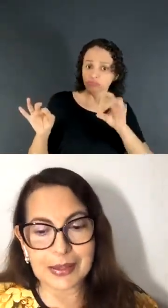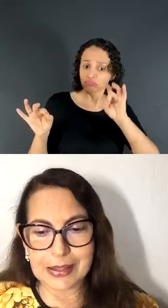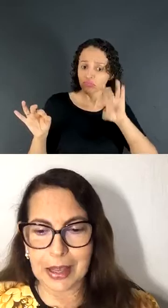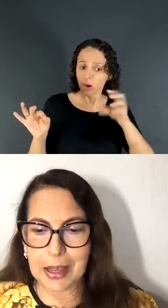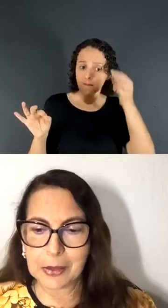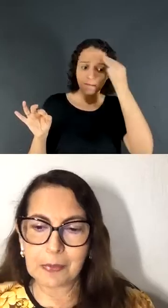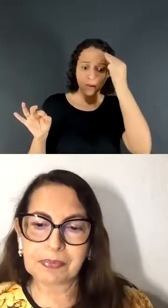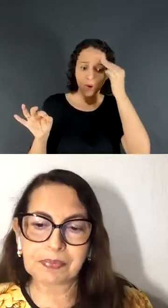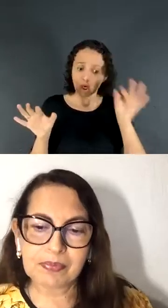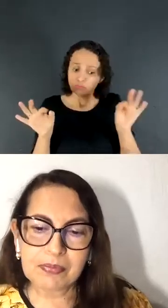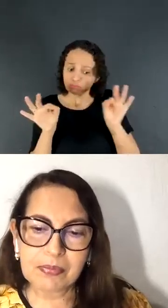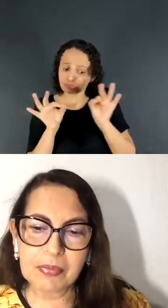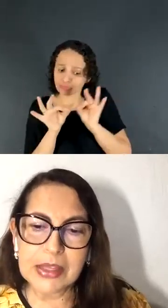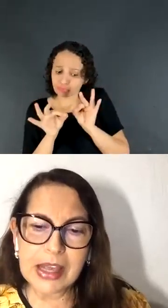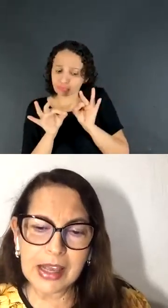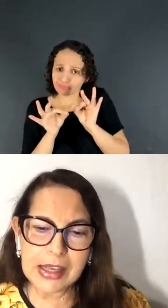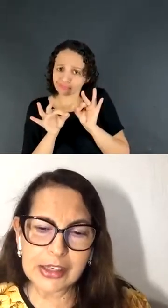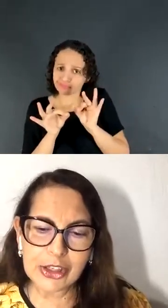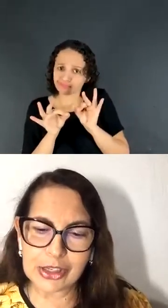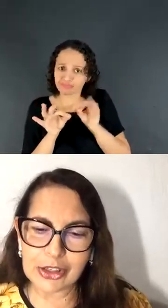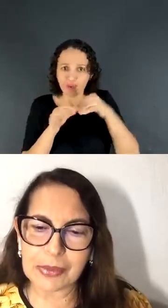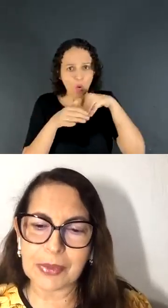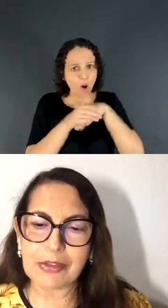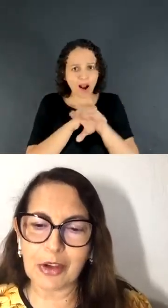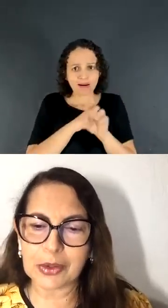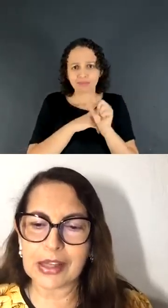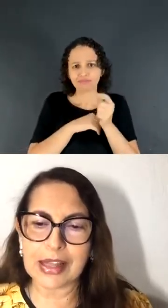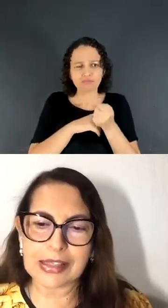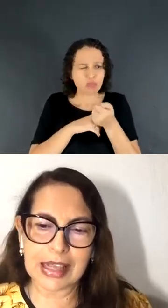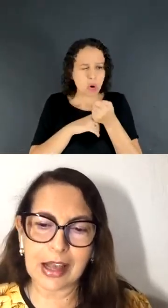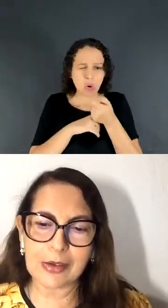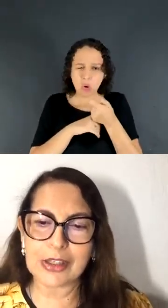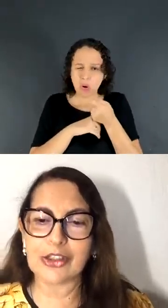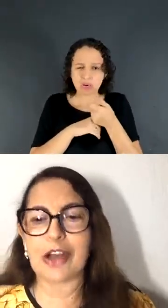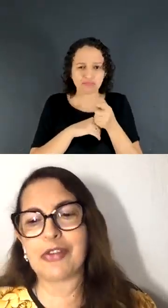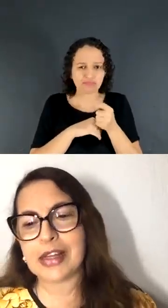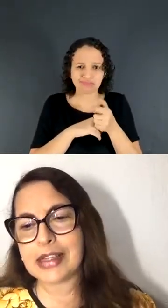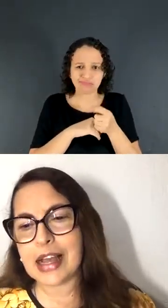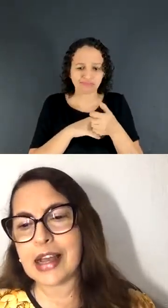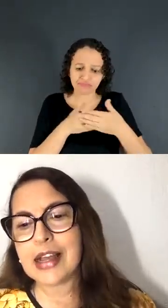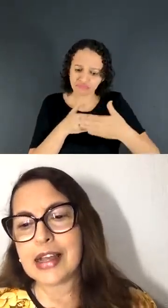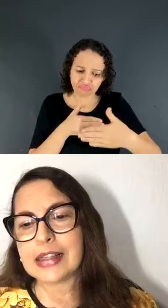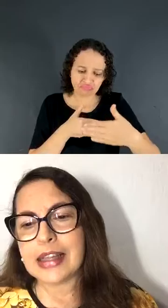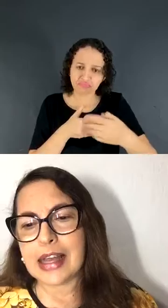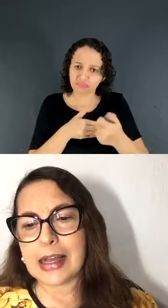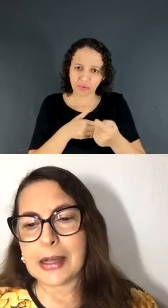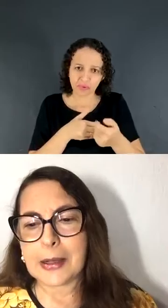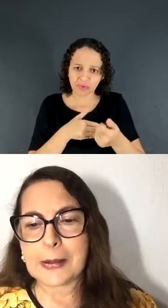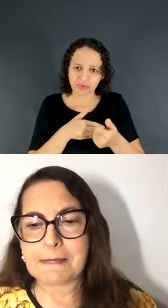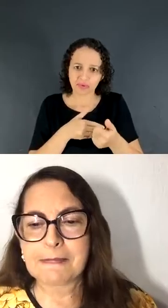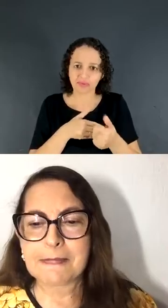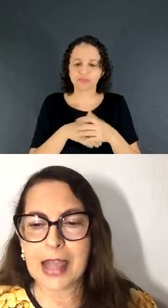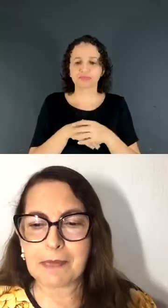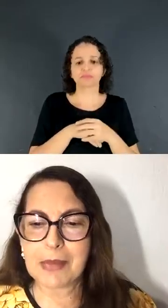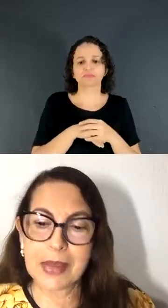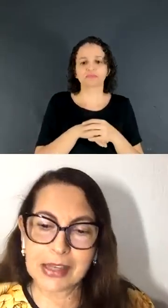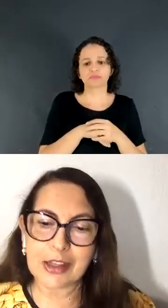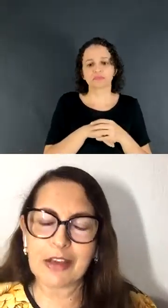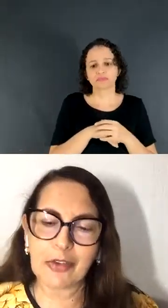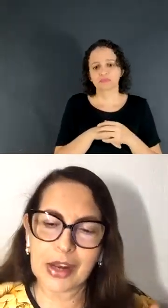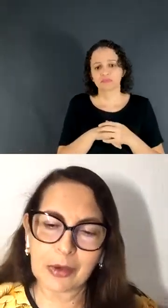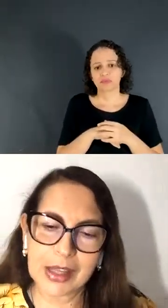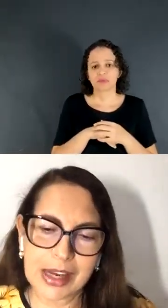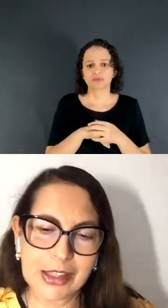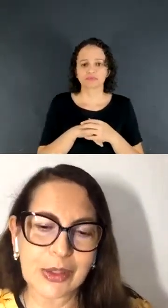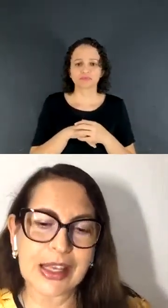prazo, certo? E aí, gente, né, voltando às causas, eu já falei da a primeira,